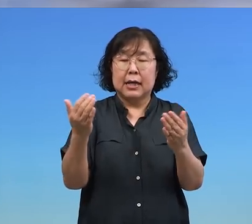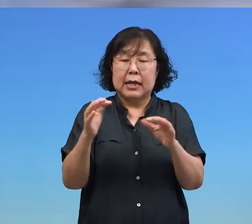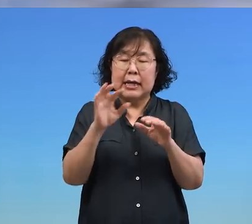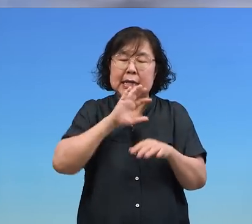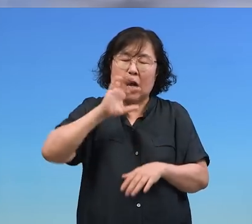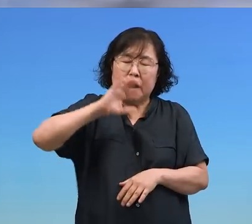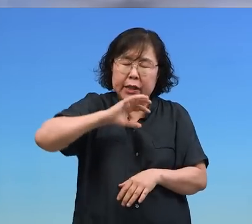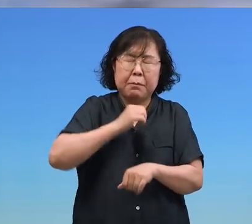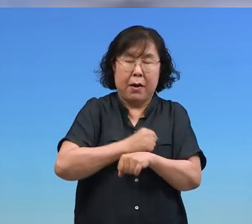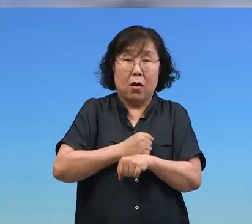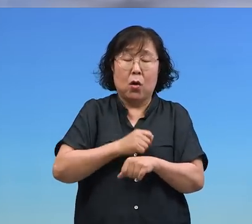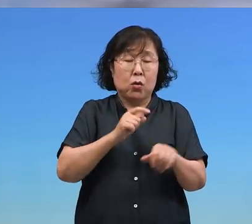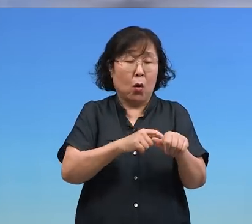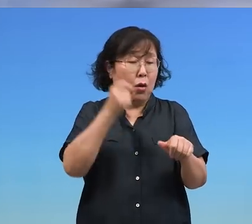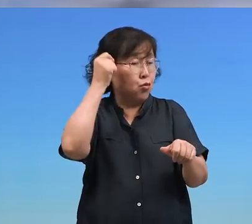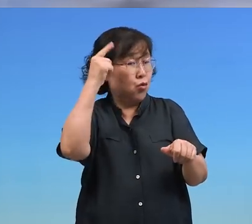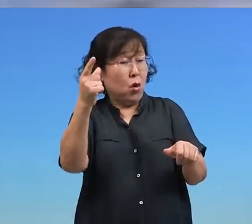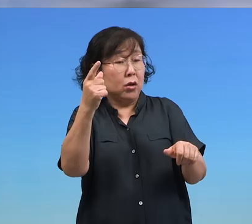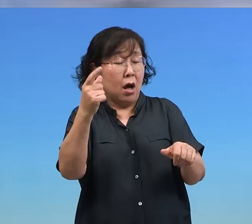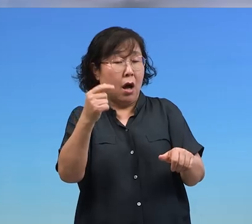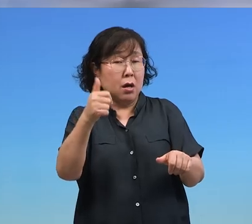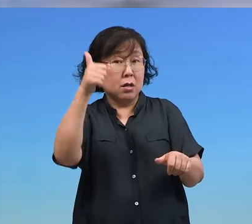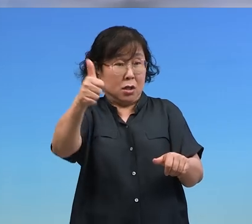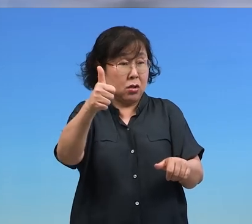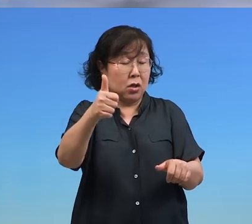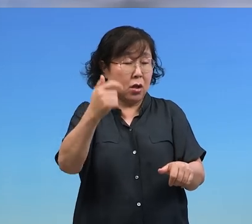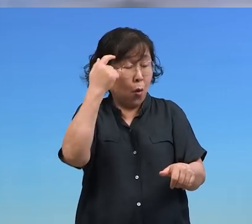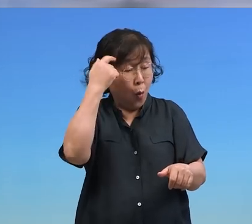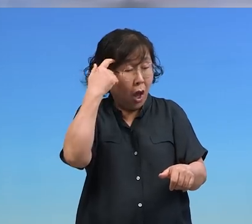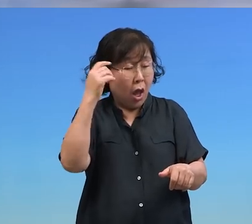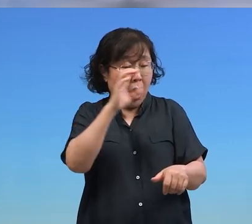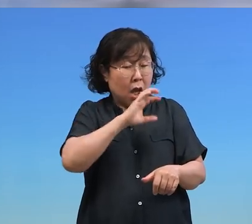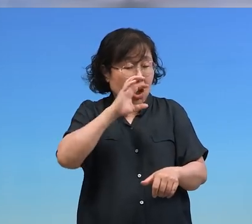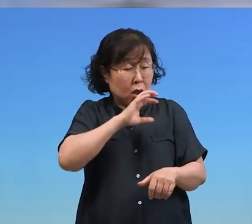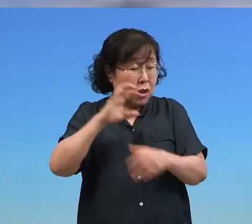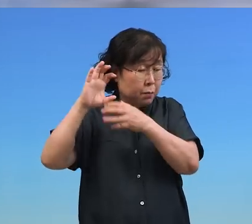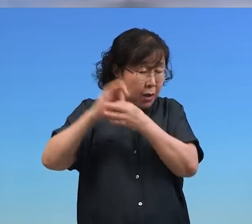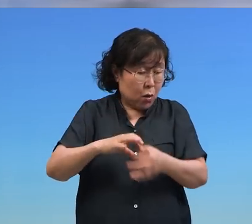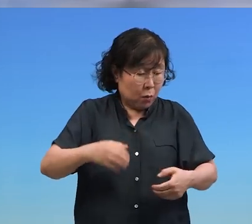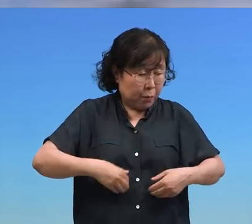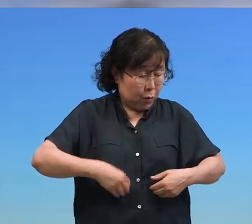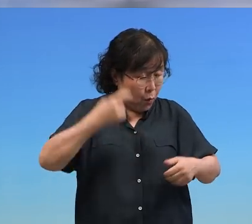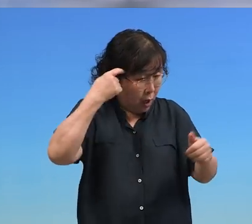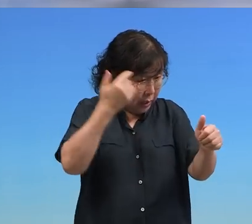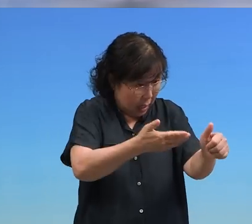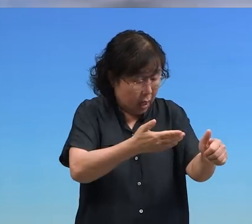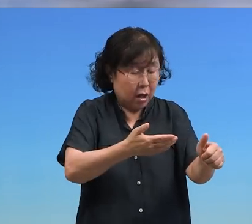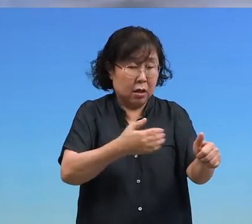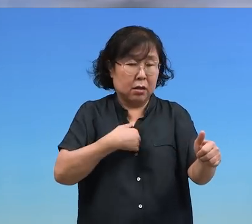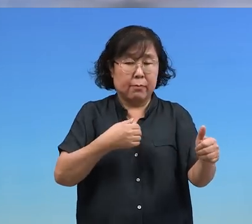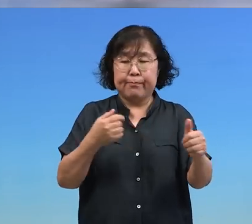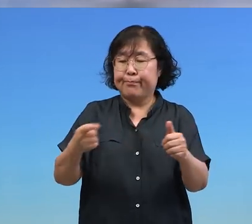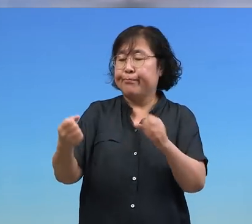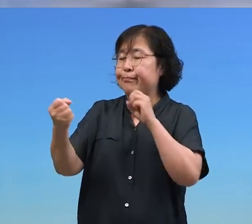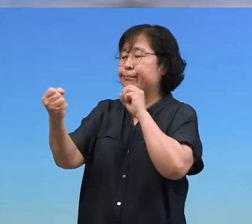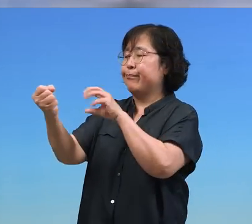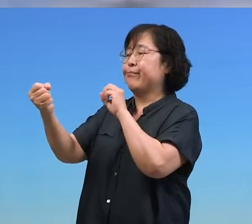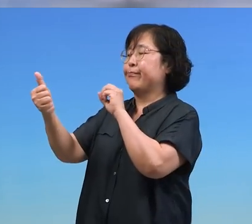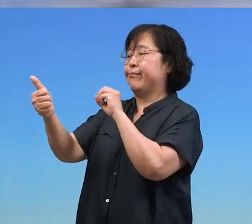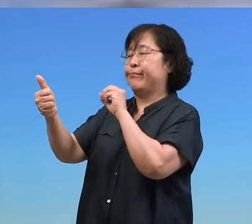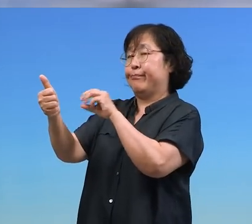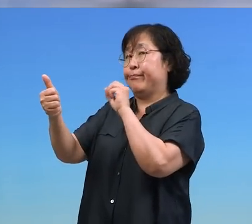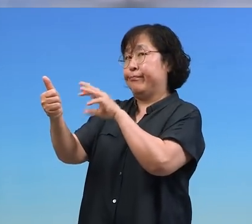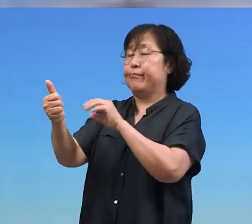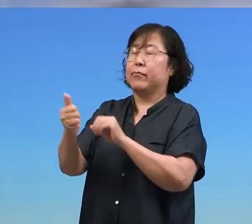독보적인 존재인데 뭐가 더 필요해서 그렇게 연습을 하는가 그랬더니 이런 식으로 대답을 했습니다